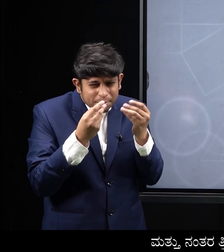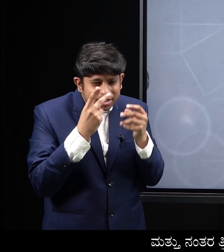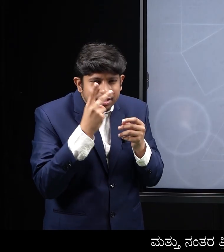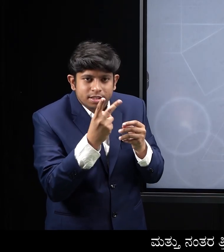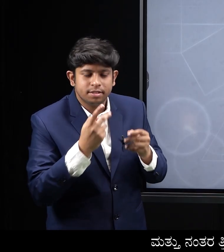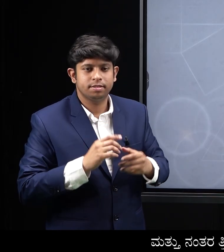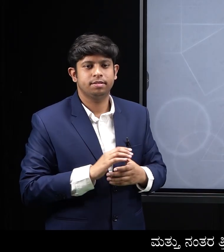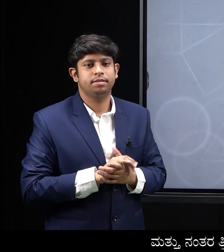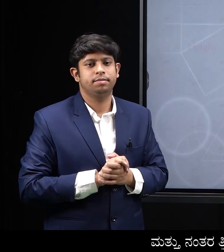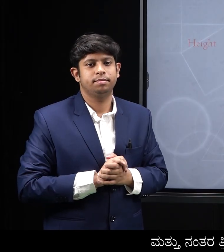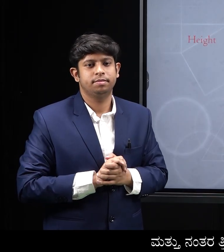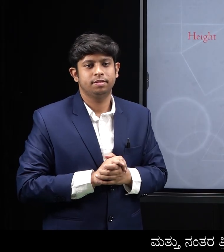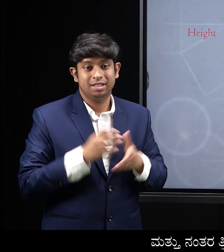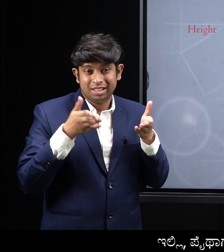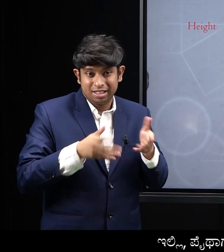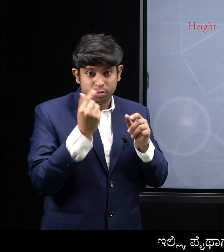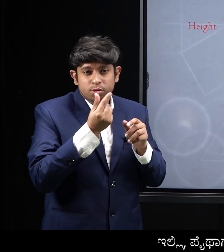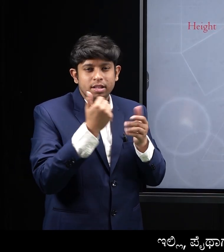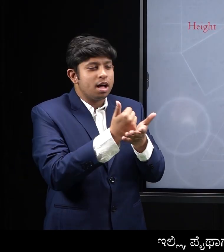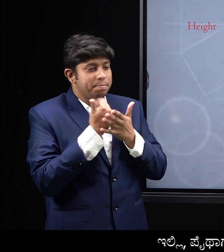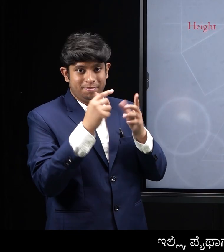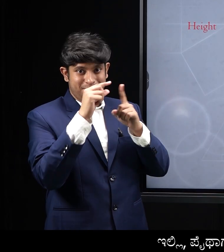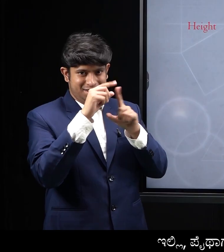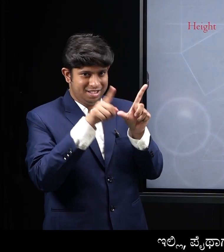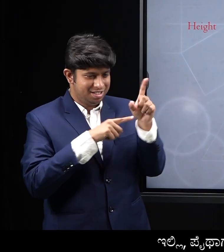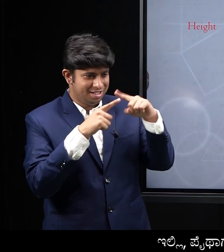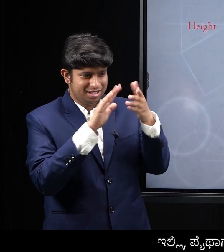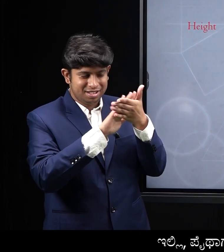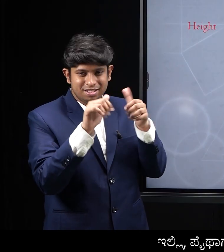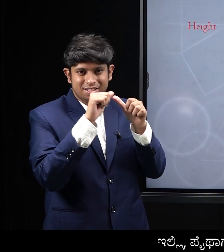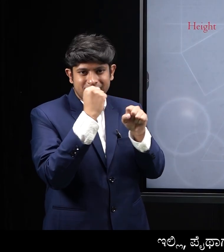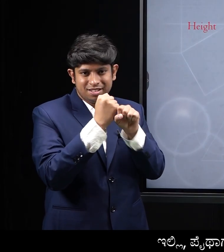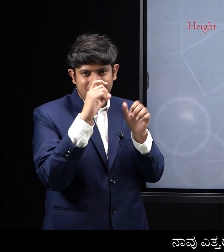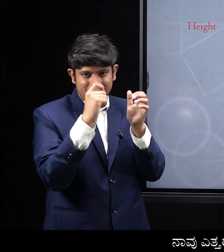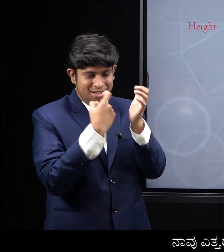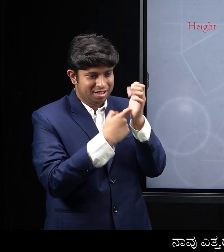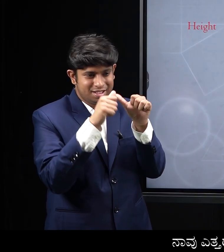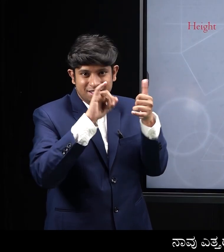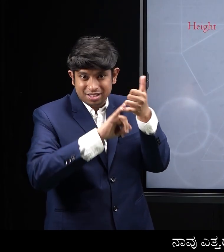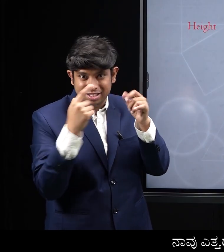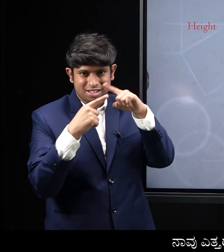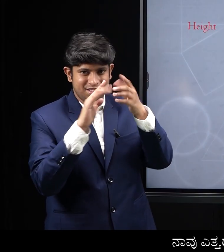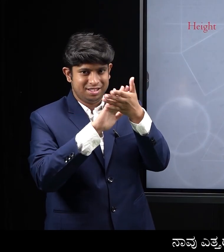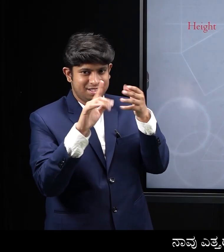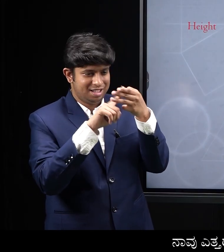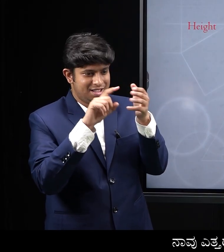ಲೆಕ್ಕ ಹಾಕಬೇಕು. ಇಲ್ಲಿ ಪೈಥಾಗರಸ್ ಪ್ರಮೇಯವನ್ನು ಬಳಸುವುದರಿಂದ ನಾವು ಎತ್ತರ ಸ್ಕ್ವೇರ್